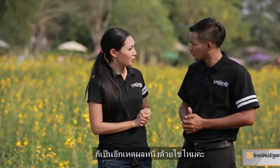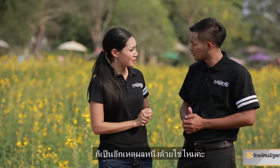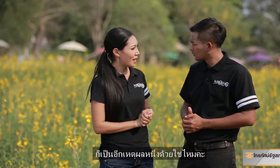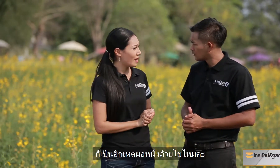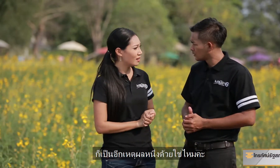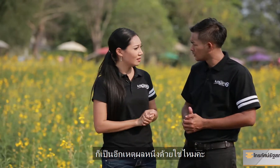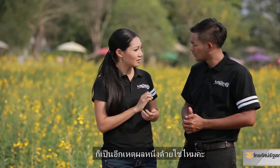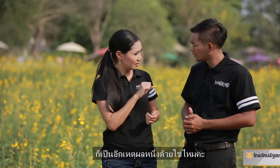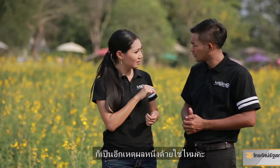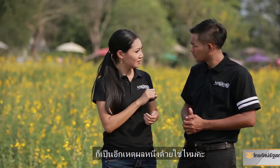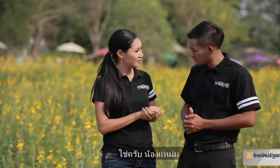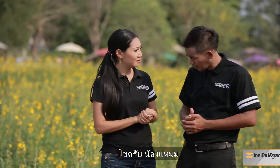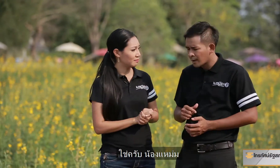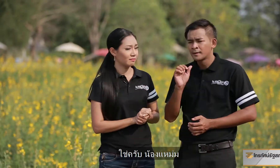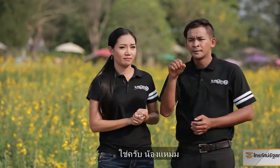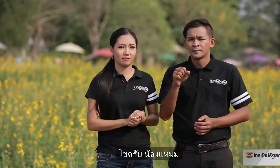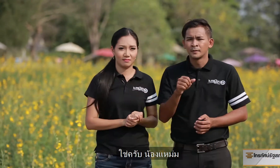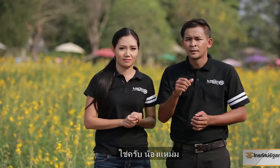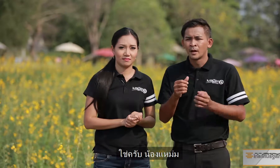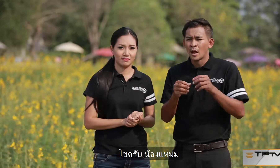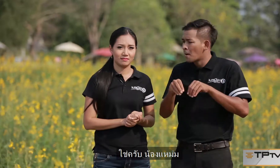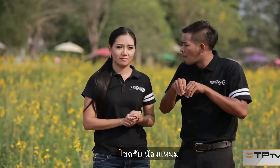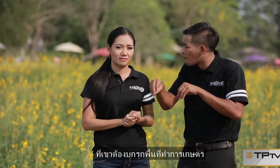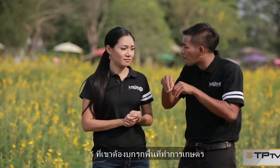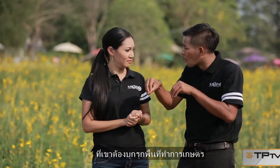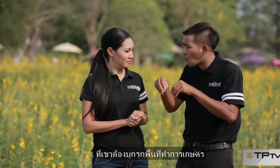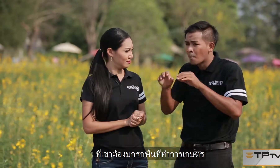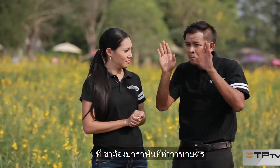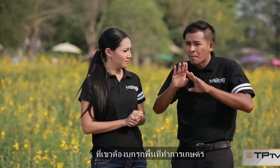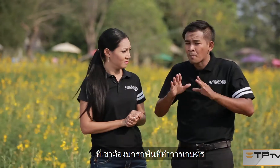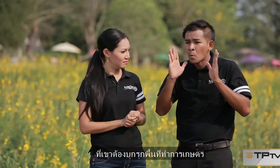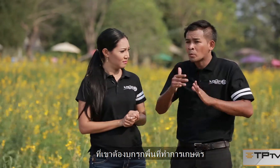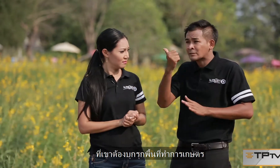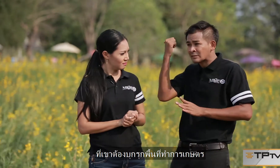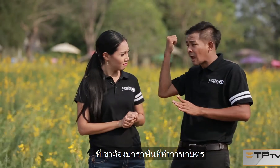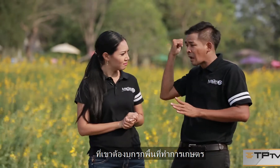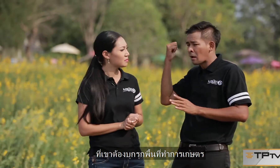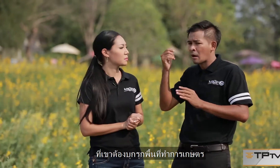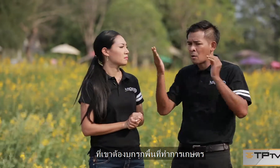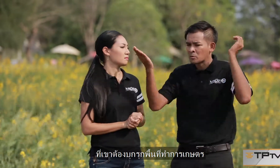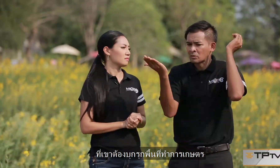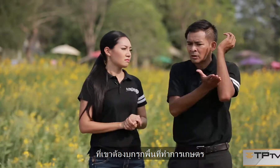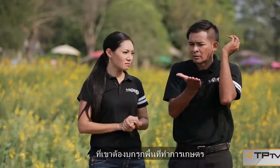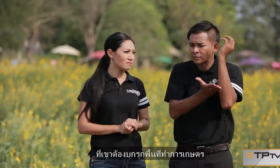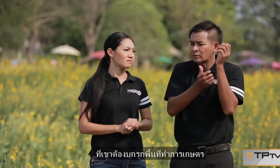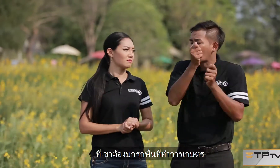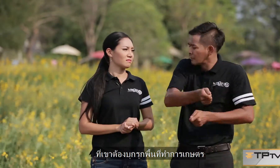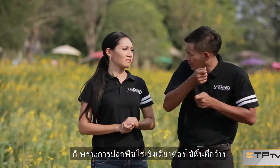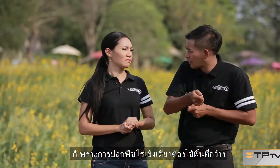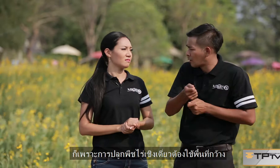ยใช่ไหมคะ ใช่ครับน้องแมมที่เขาต้องบุกรุกพื้นที่ทำการเกษตร ก็เพราะการ